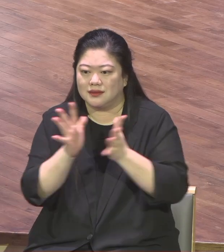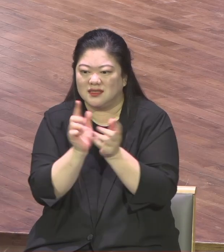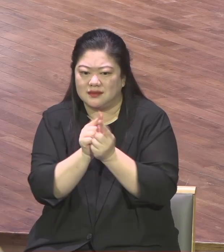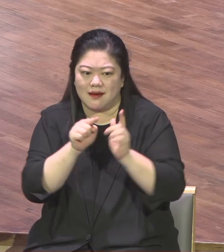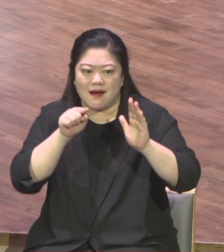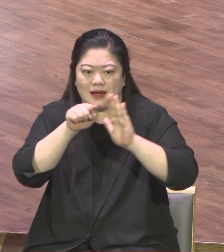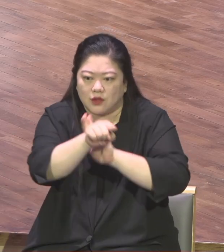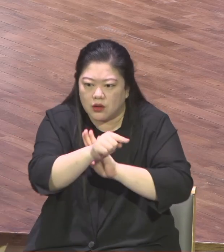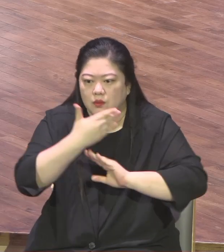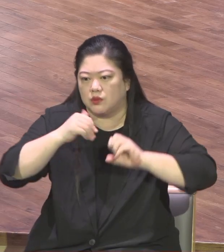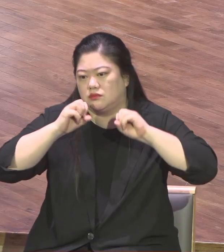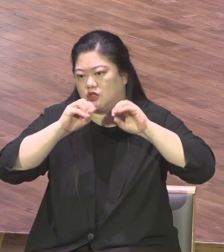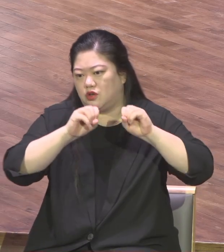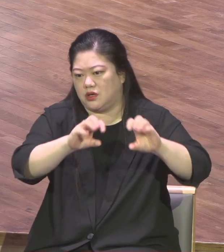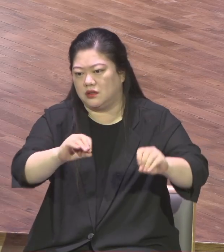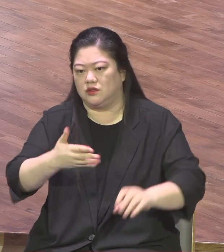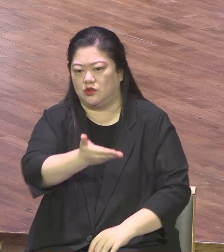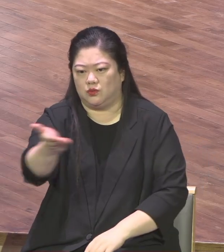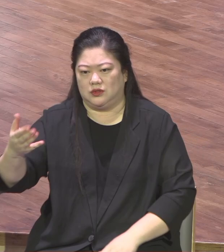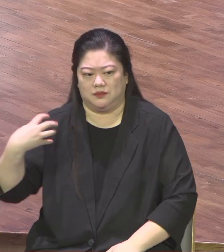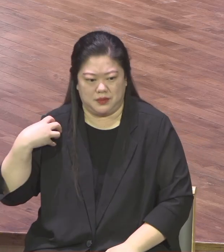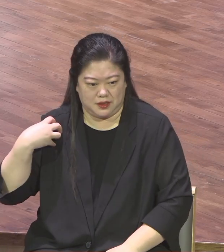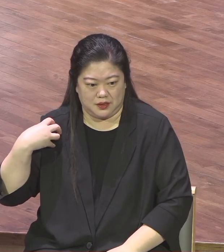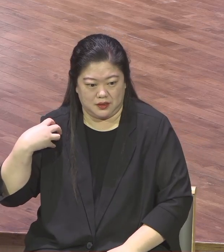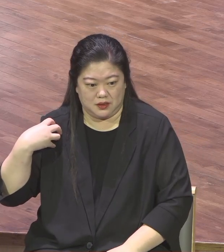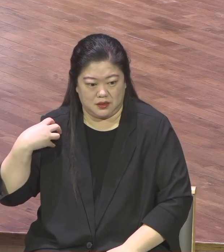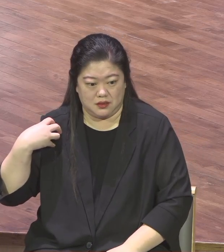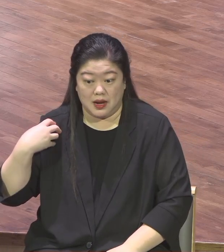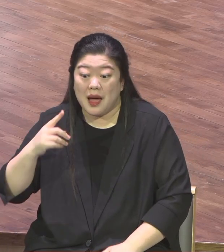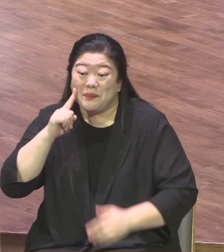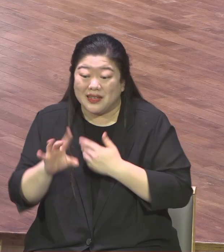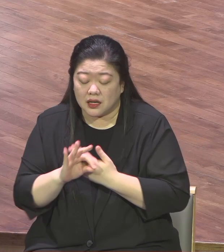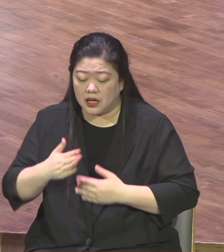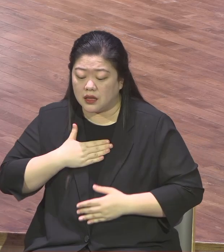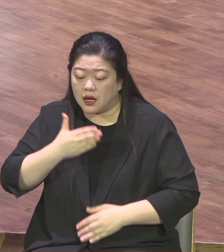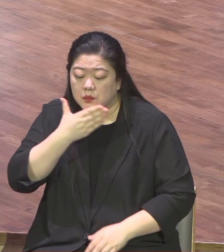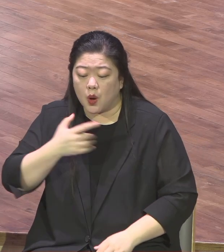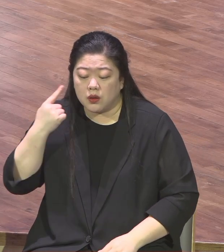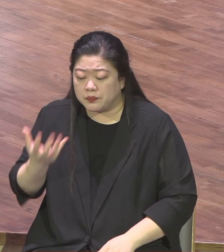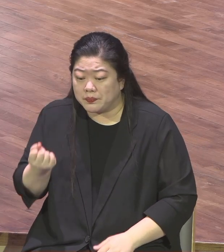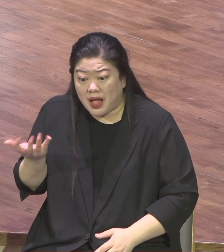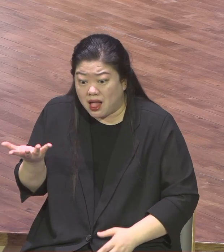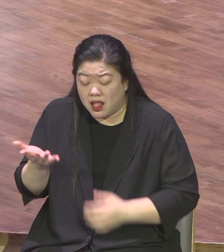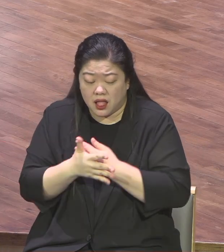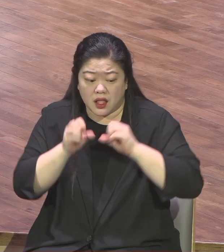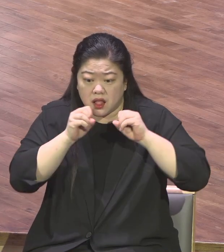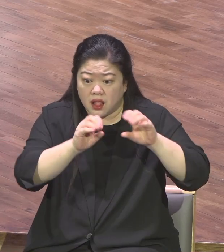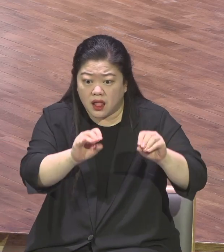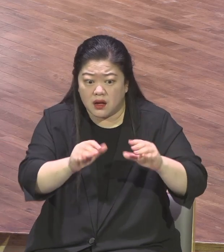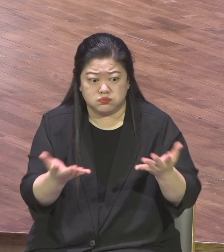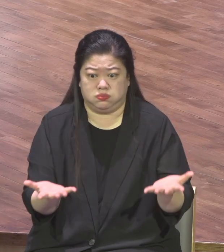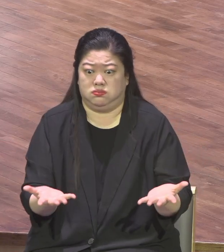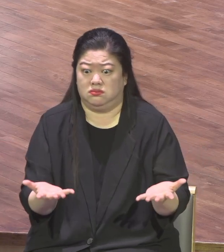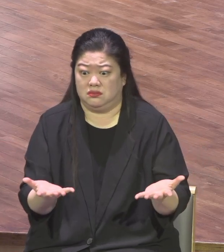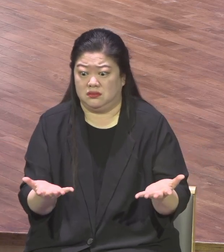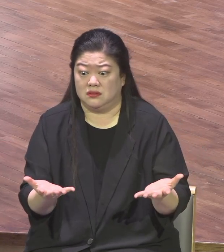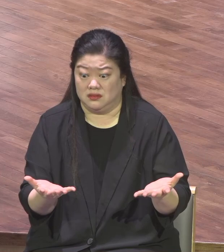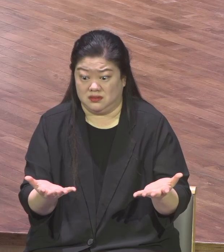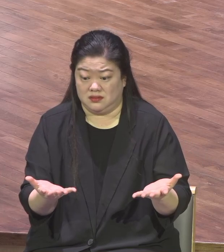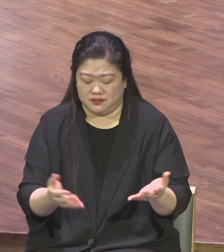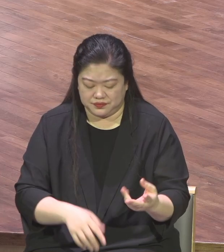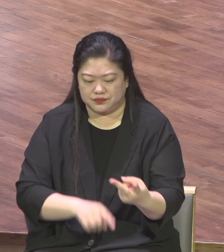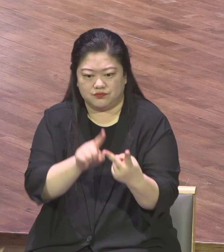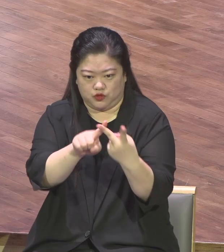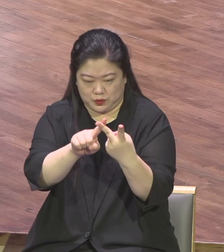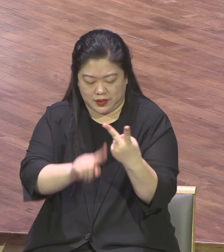내가 살아야지. 내가 바로 서야 모든 것이 다 되어집니다. 두 번째는 파수꾼입니다. 아무도 못 보는